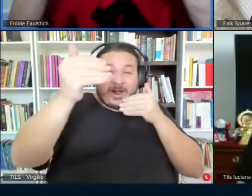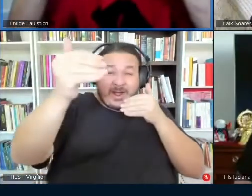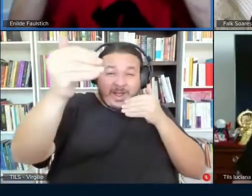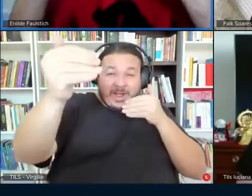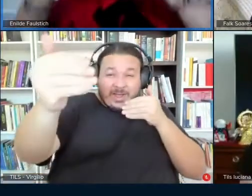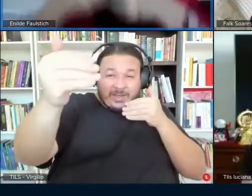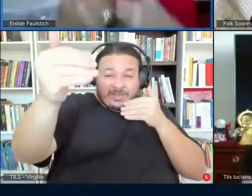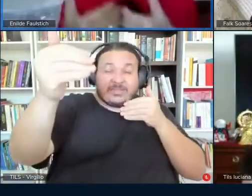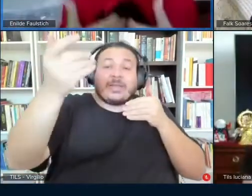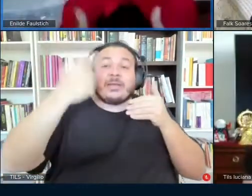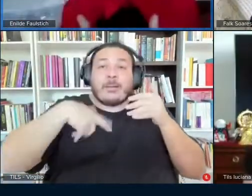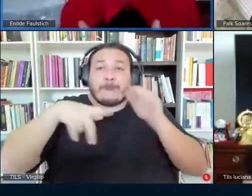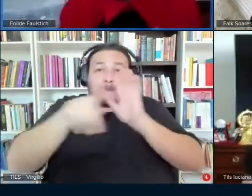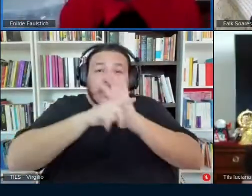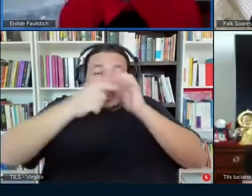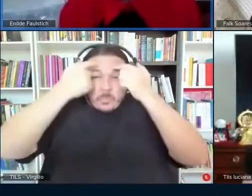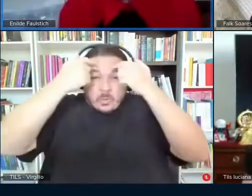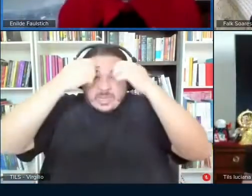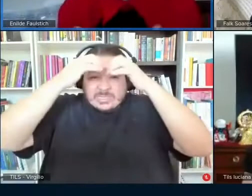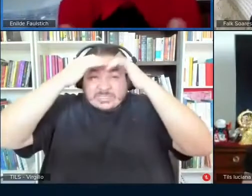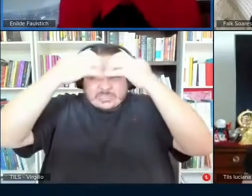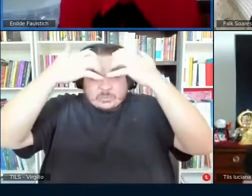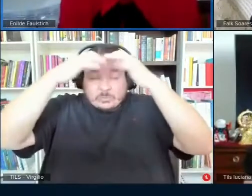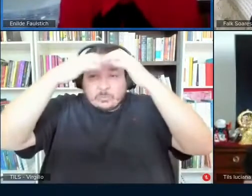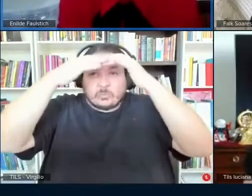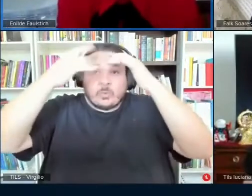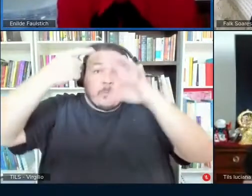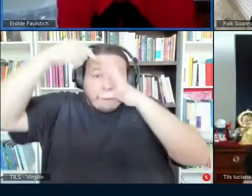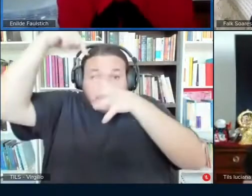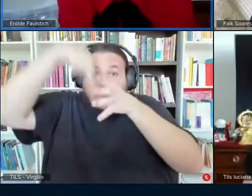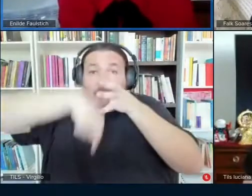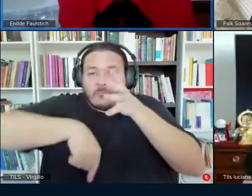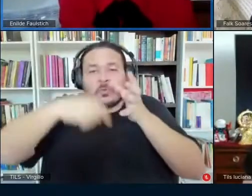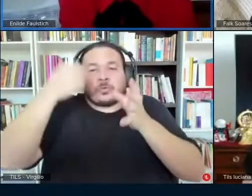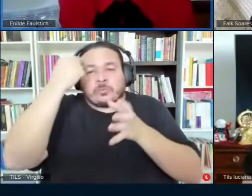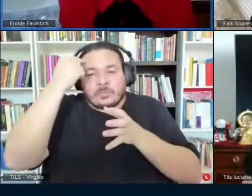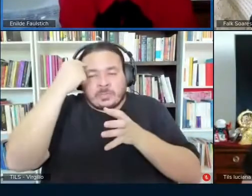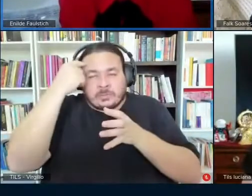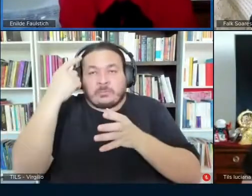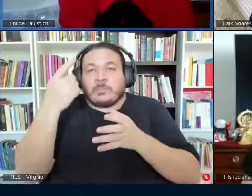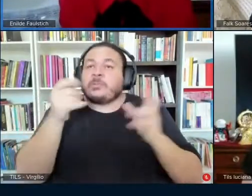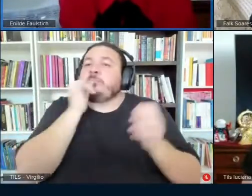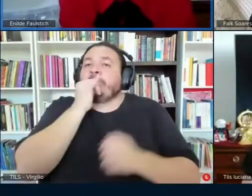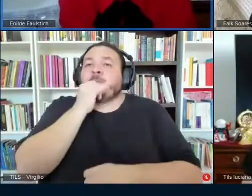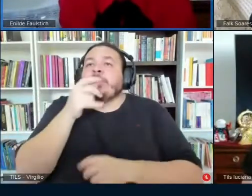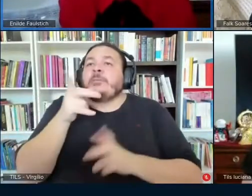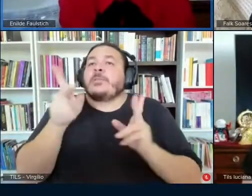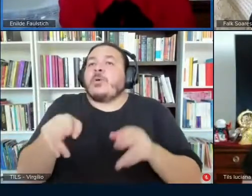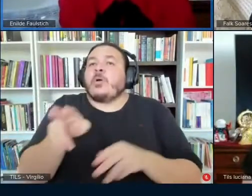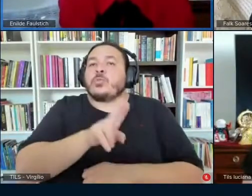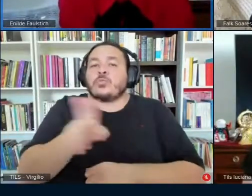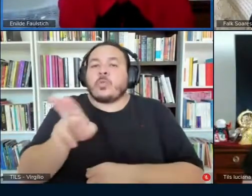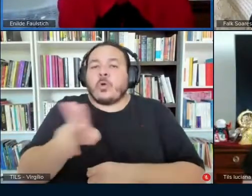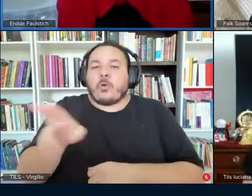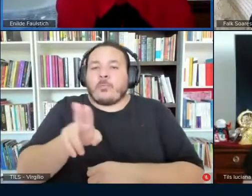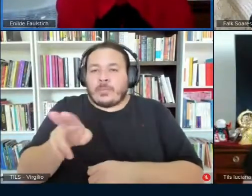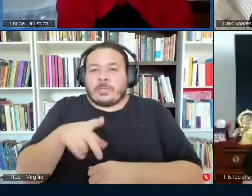estruturas profundas do pensamento, que nós podemos ver isso agora com o nome dessas variantes que aparecem